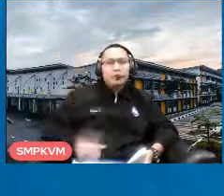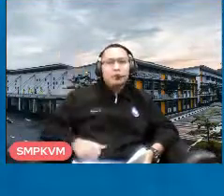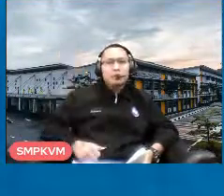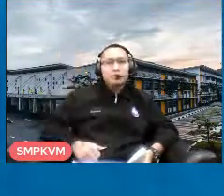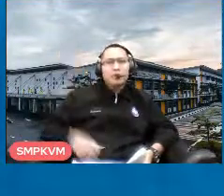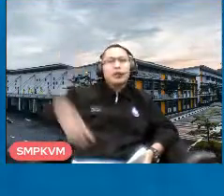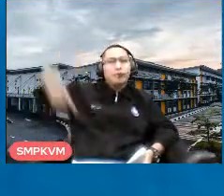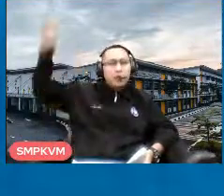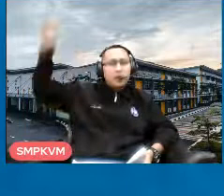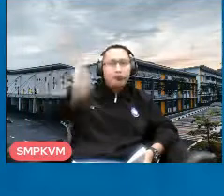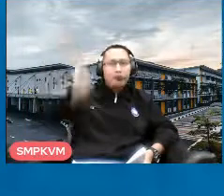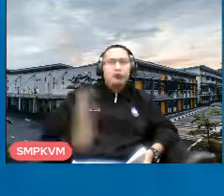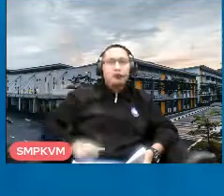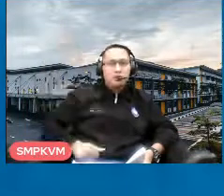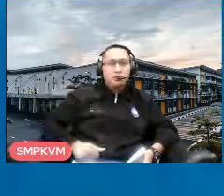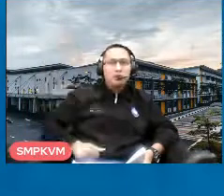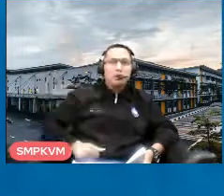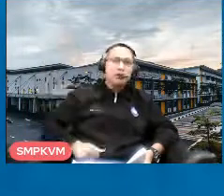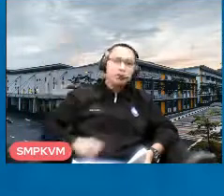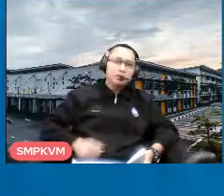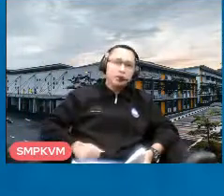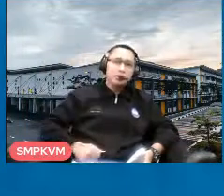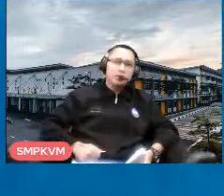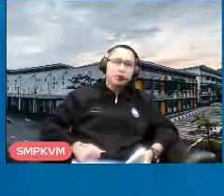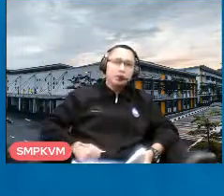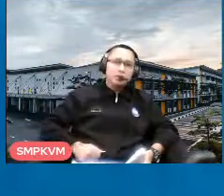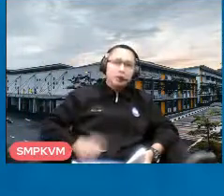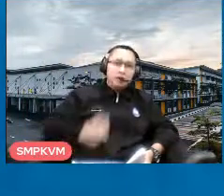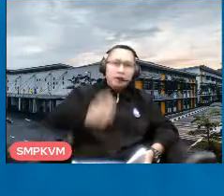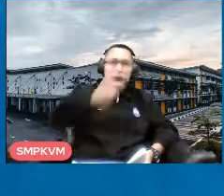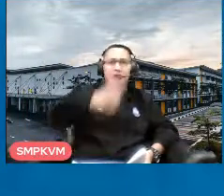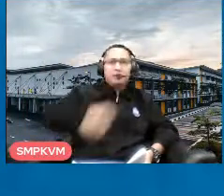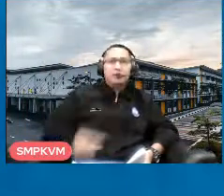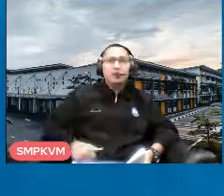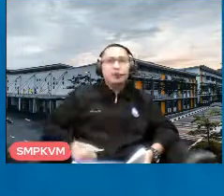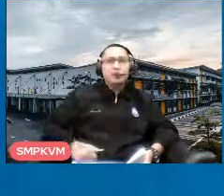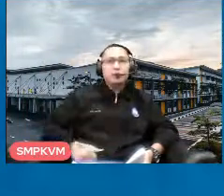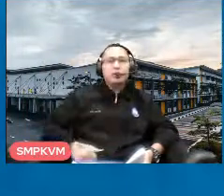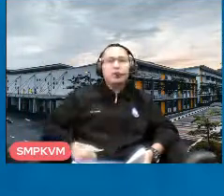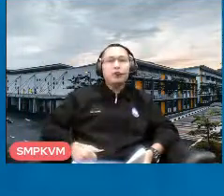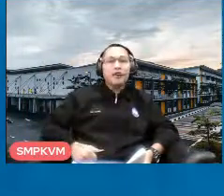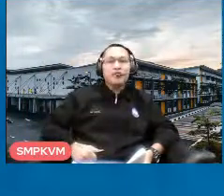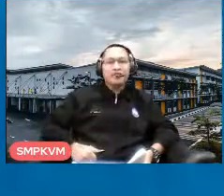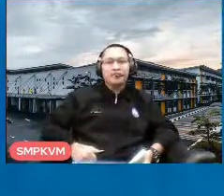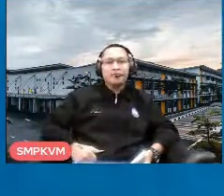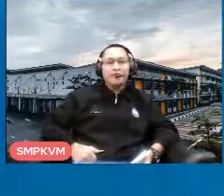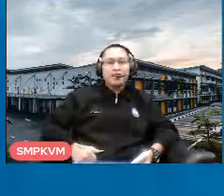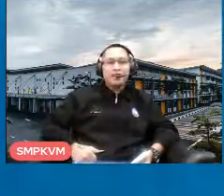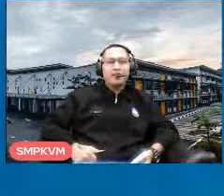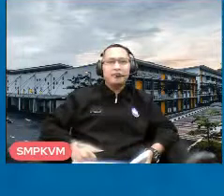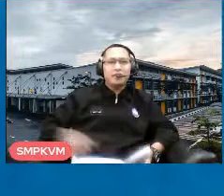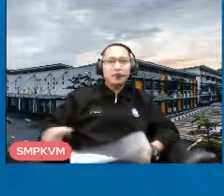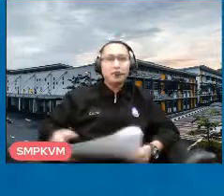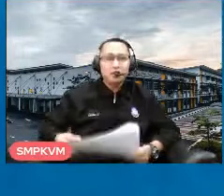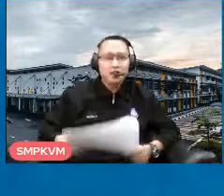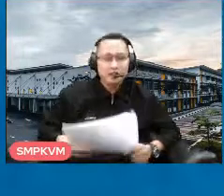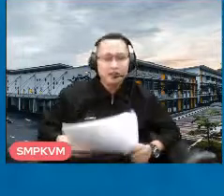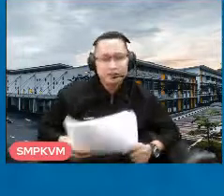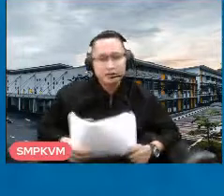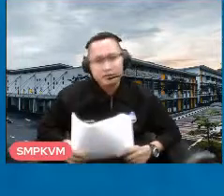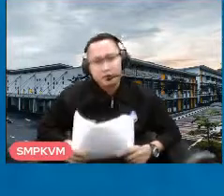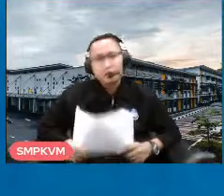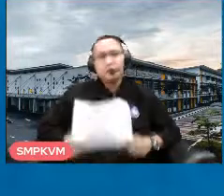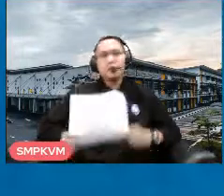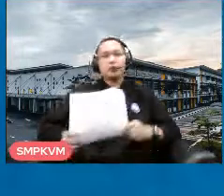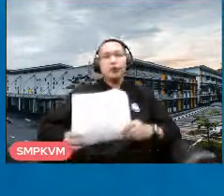360 dari nenek moyang lagi punya oleh Teguh nah dan denda-denda di maksudnya kamu reging ya Abah jatuh